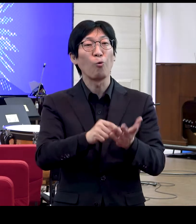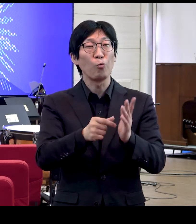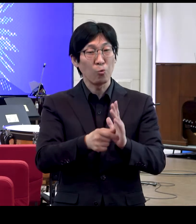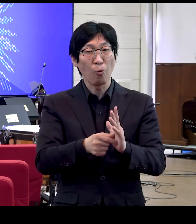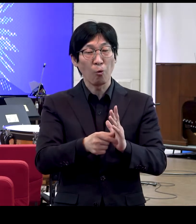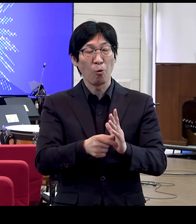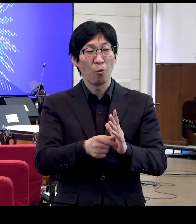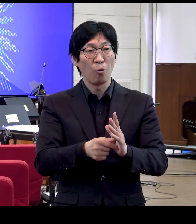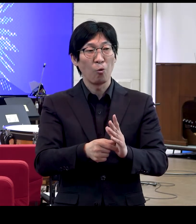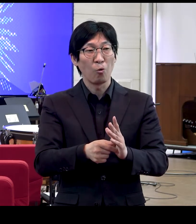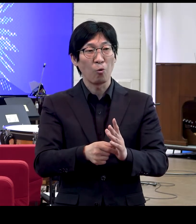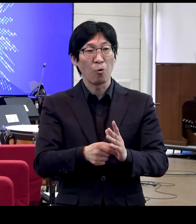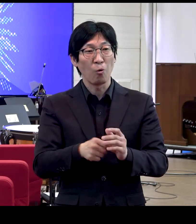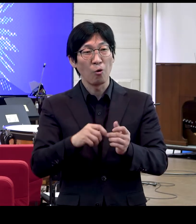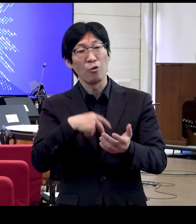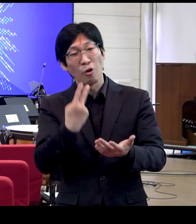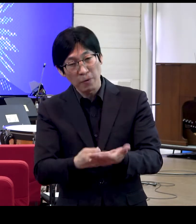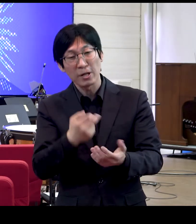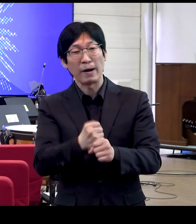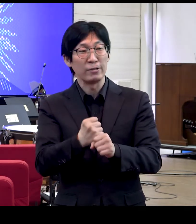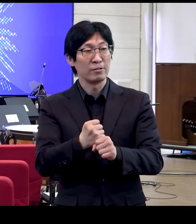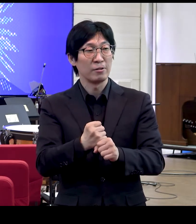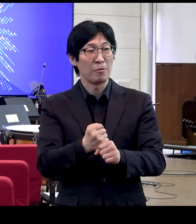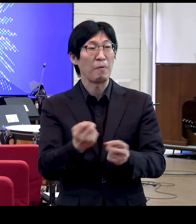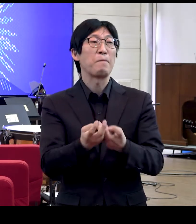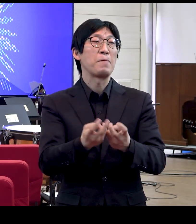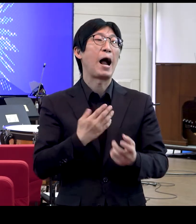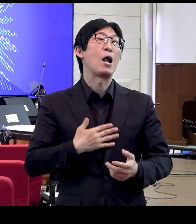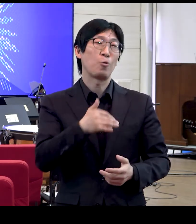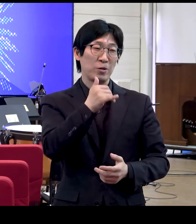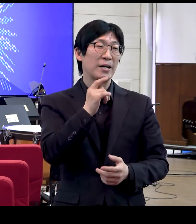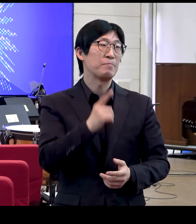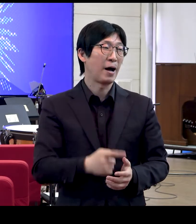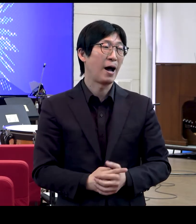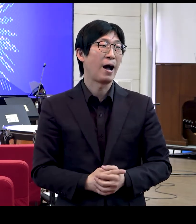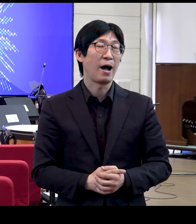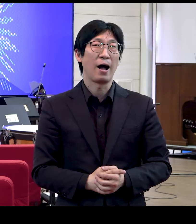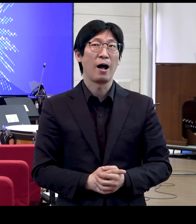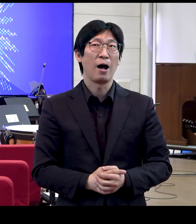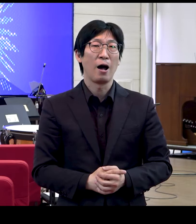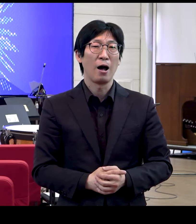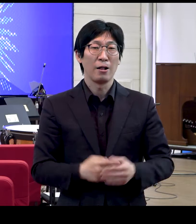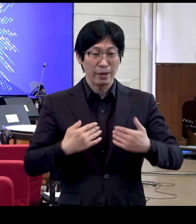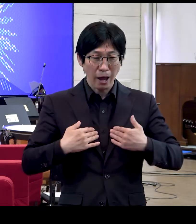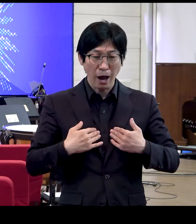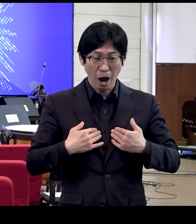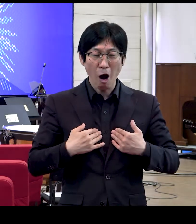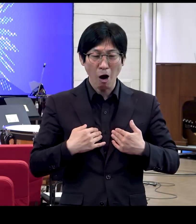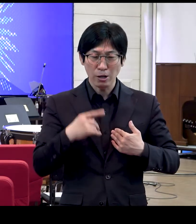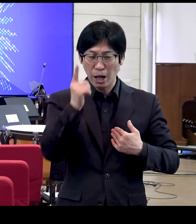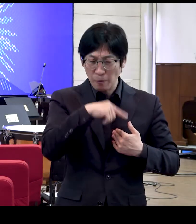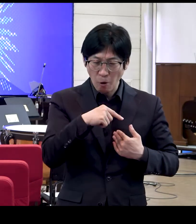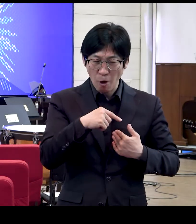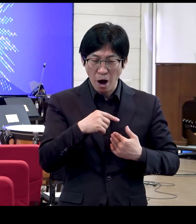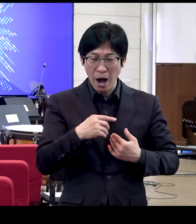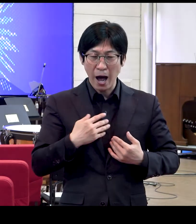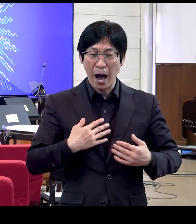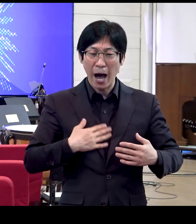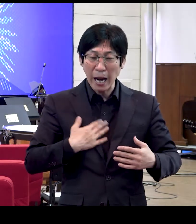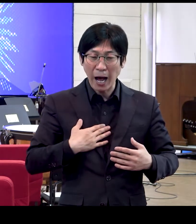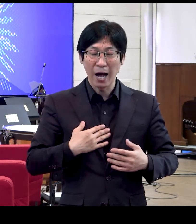자조 섞인 고백을 하게 만드는 그런 겁니다. 예, 나쁜 줄 알아요. 잘못된 줄 알아요.